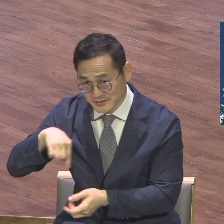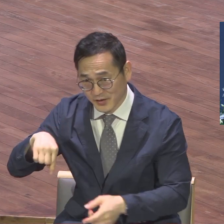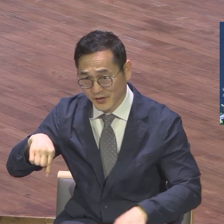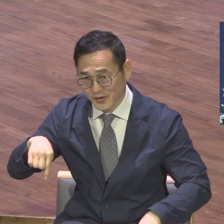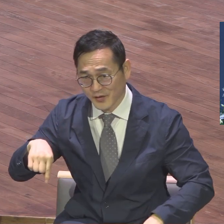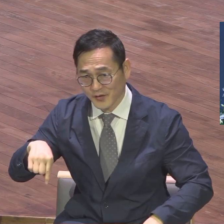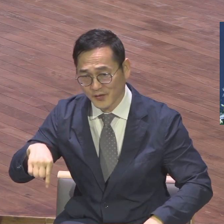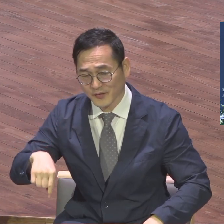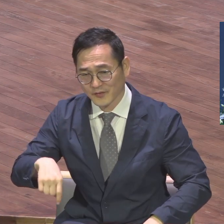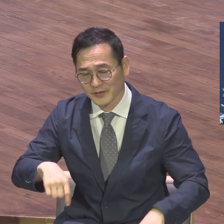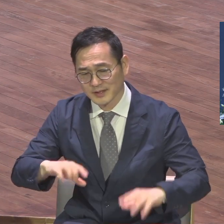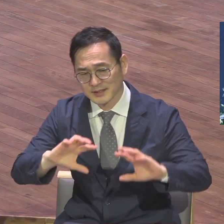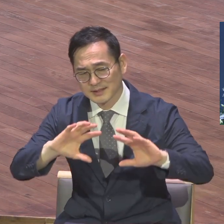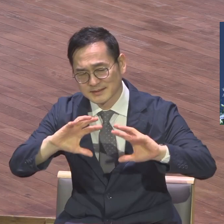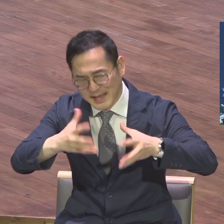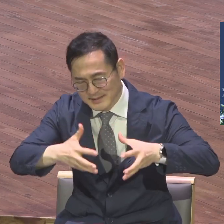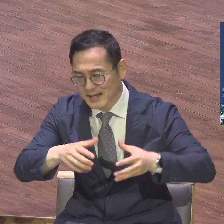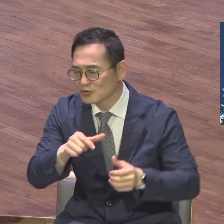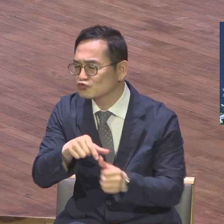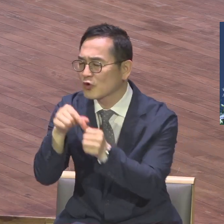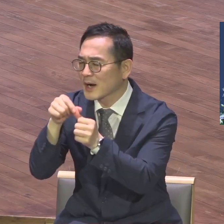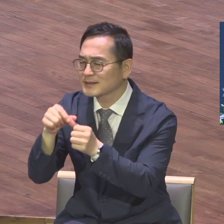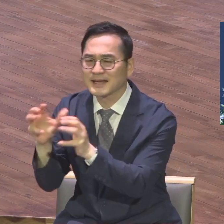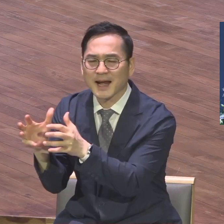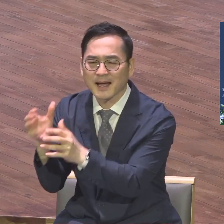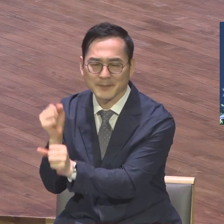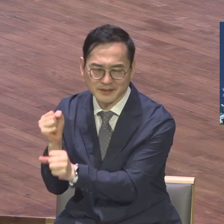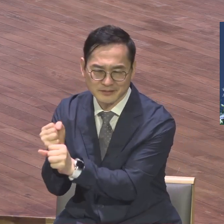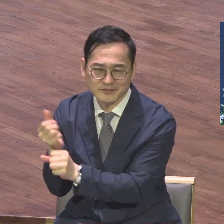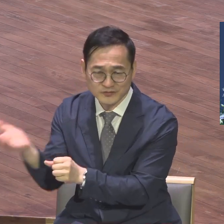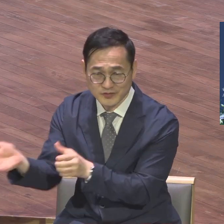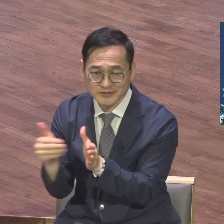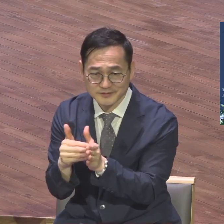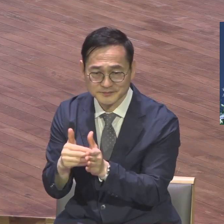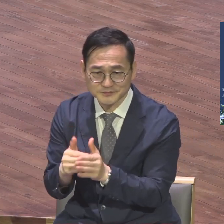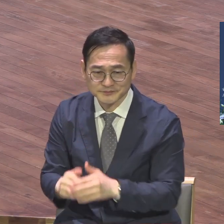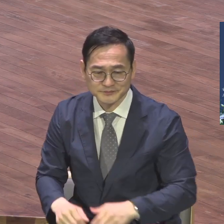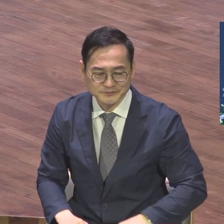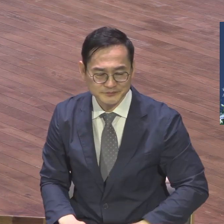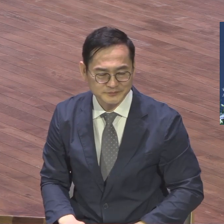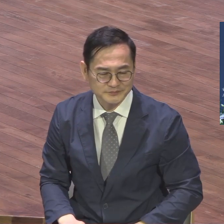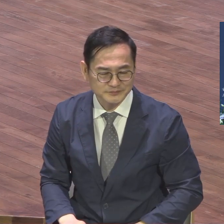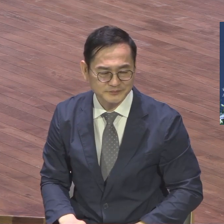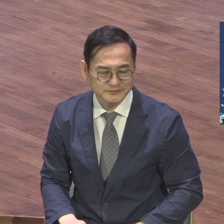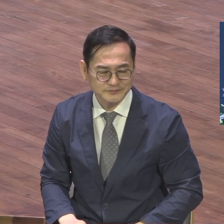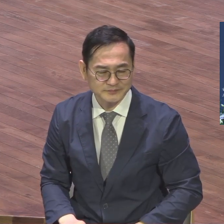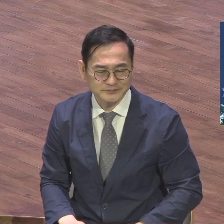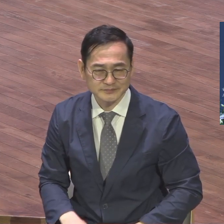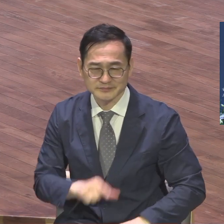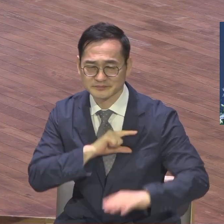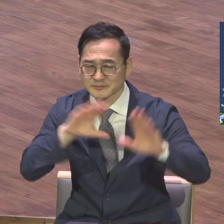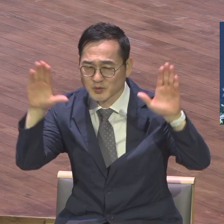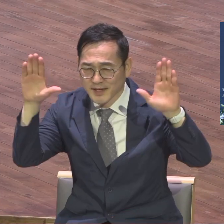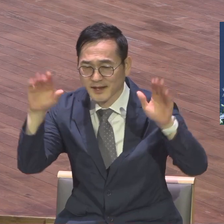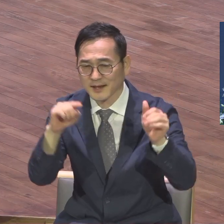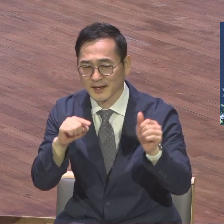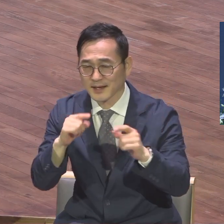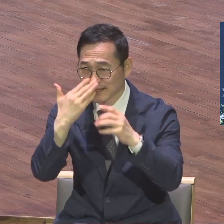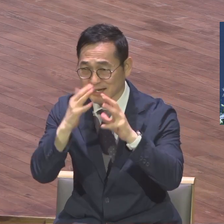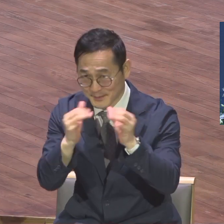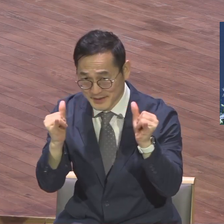나라로 그렇게 선택을 했어요. 출애굽기 19장에 보면 하나님께서 시내산에서 이스라엘 백성과